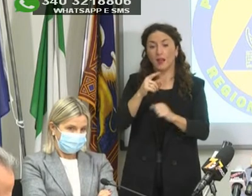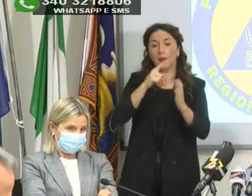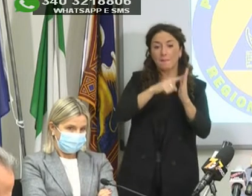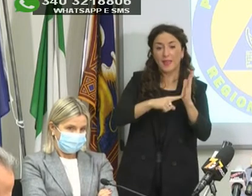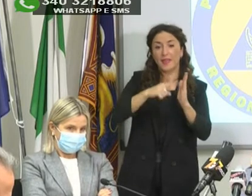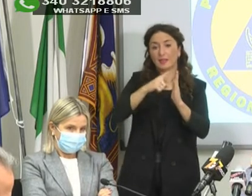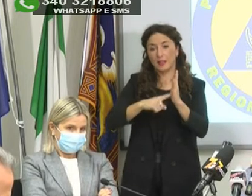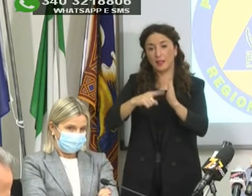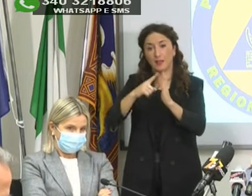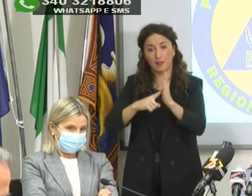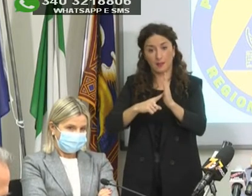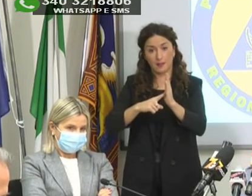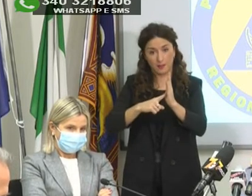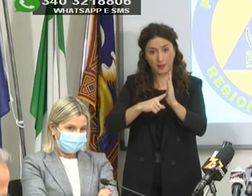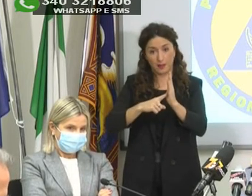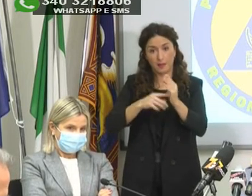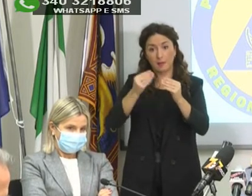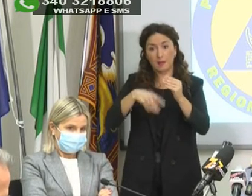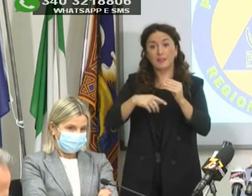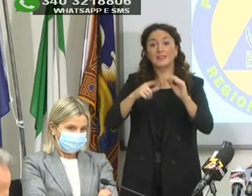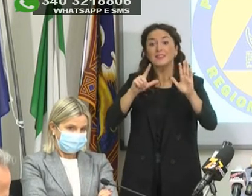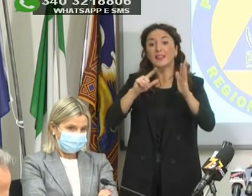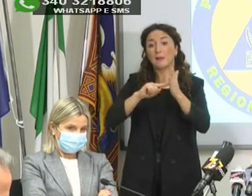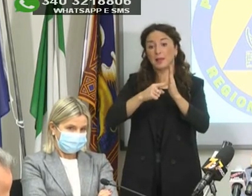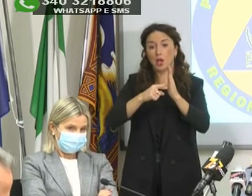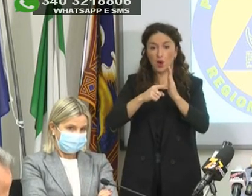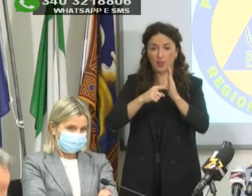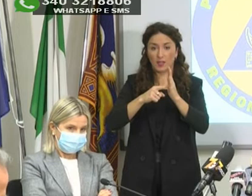mese perso in prestazioni sono 7 milioni di prestazioni.